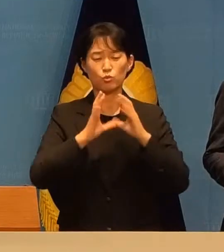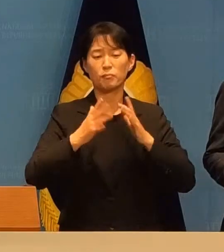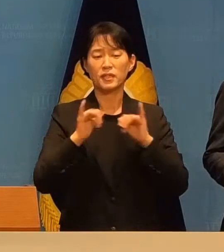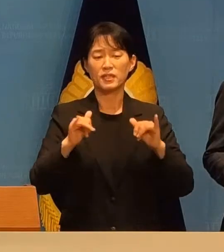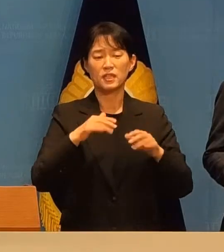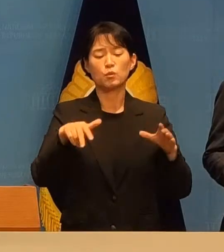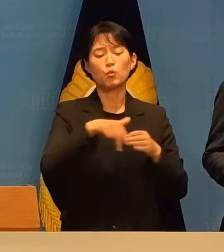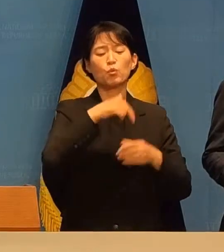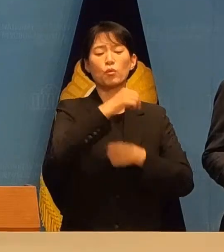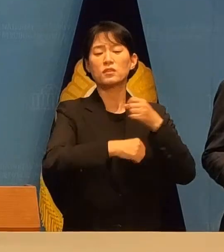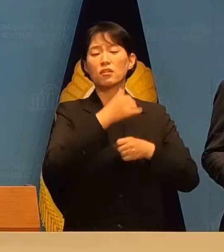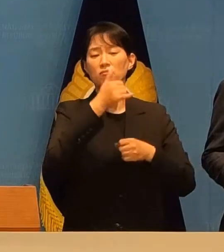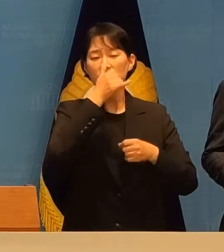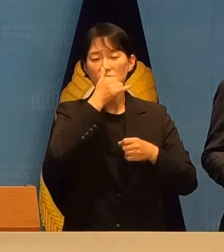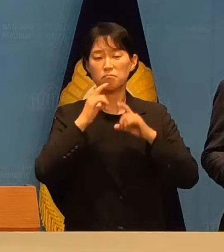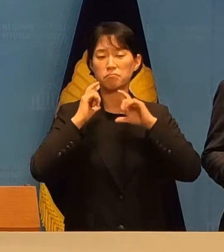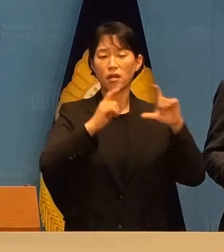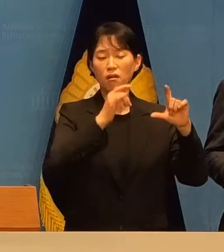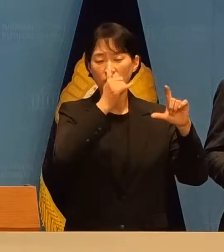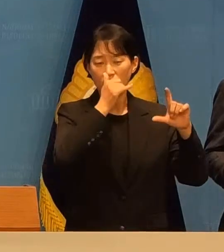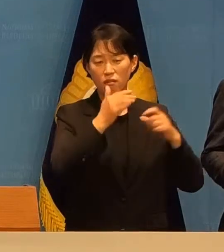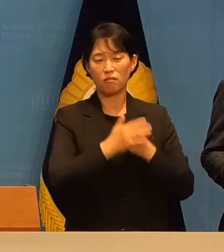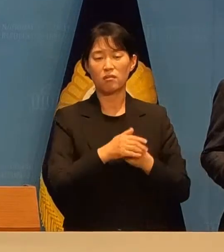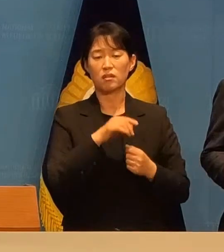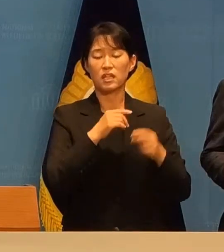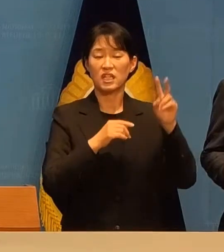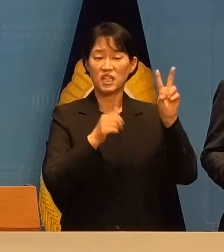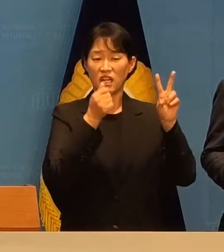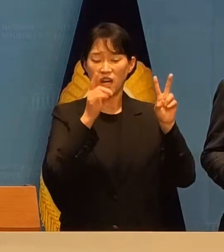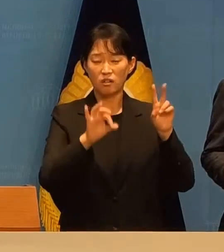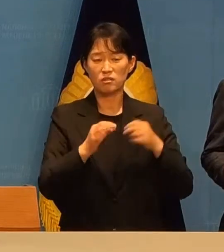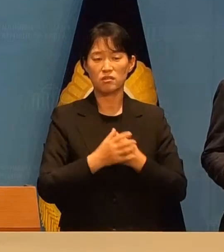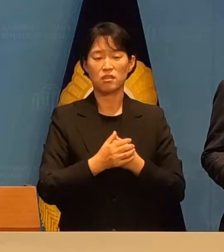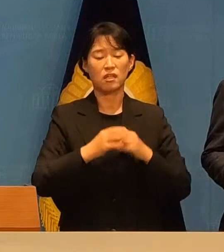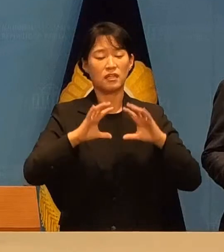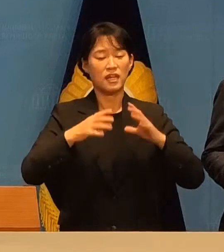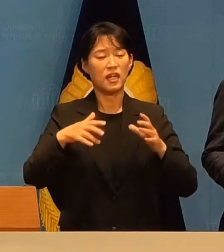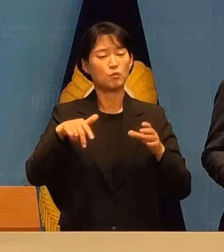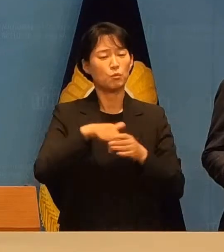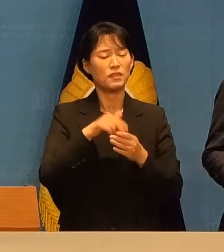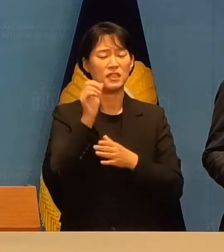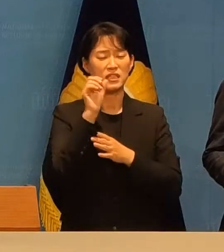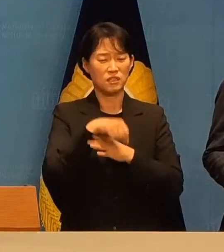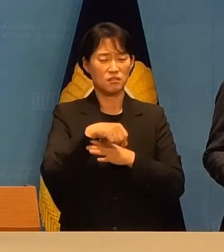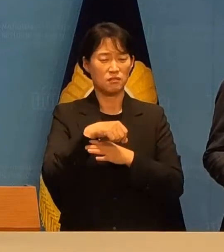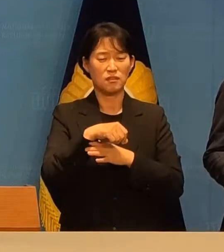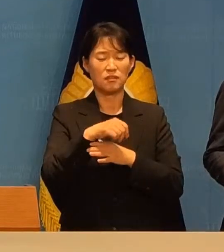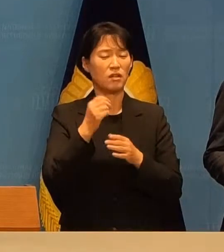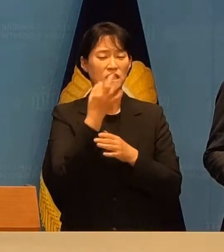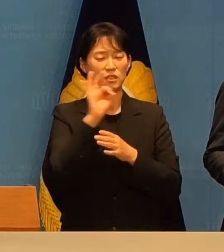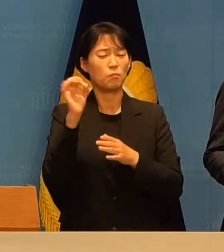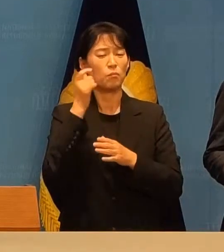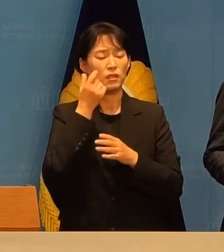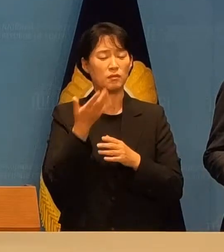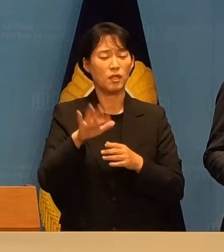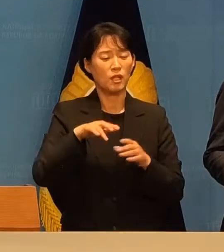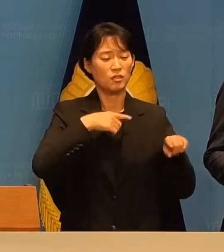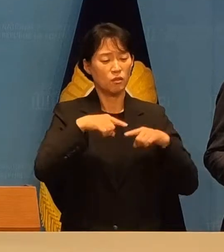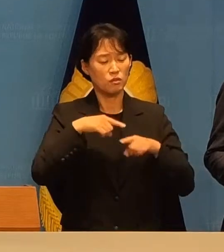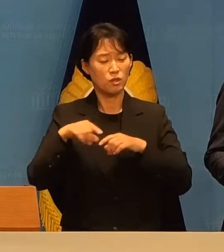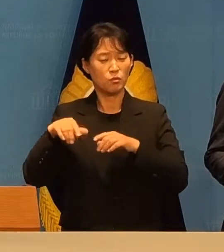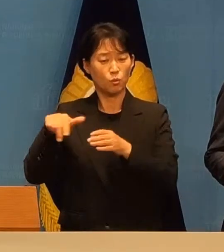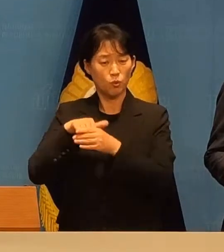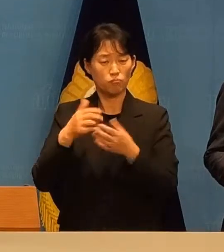종교의 자유를 가진다고 선언하며 2항은 국교는 인정되지 아니하며 종교와 정치는 분리된다라고